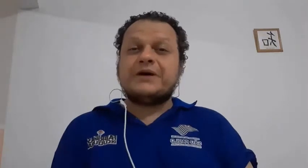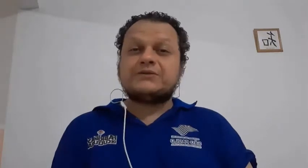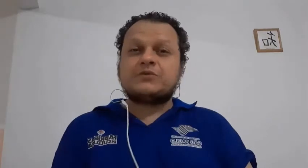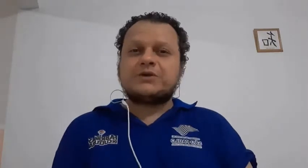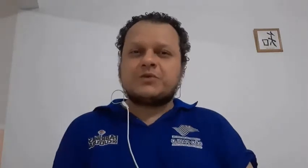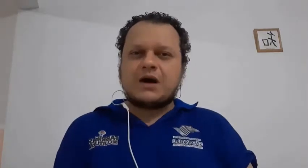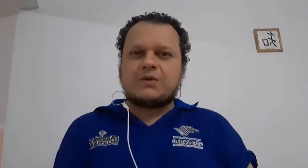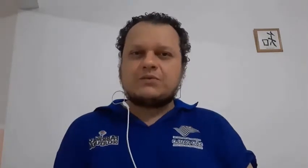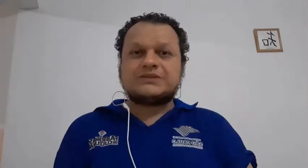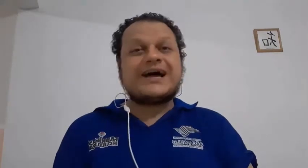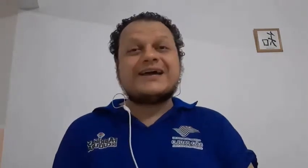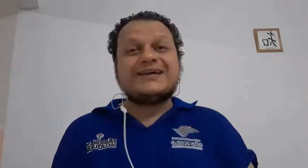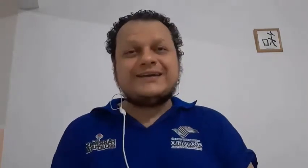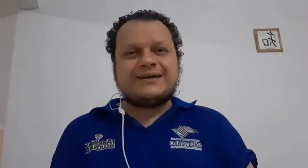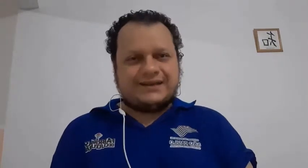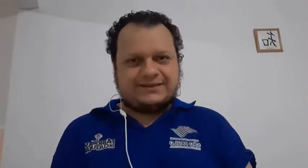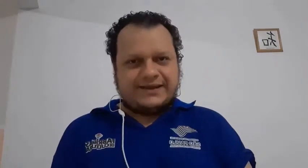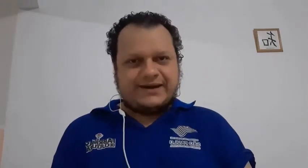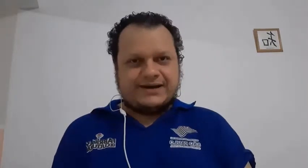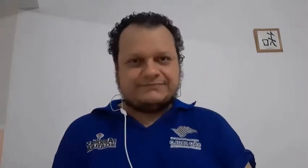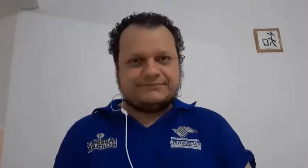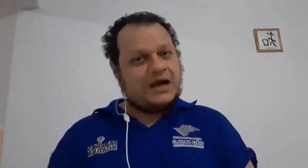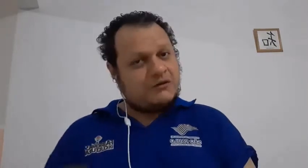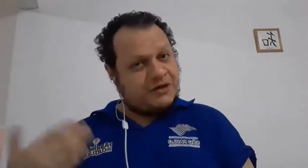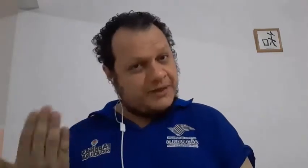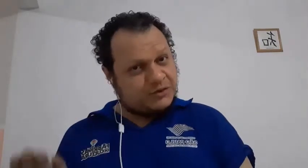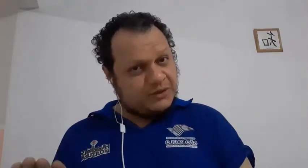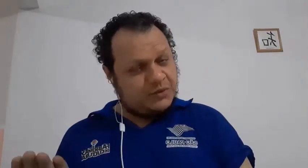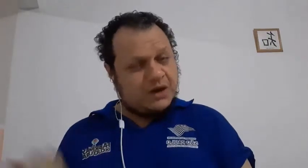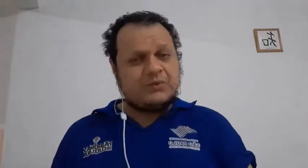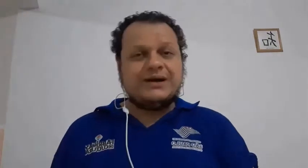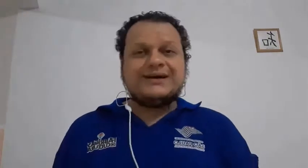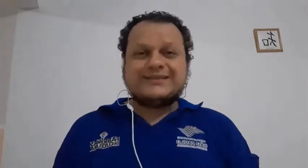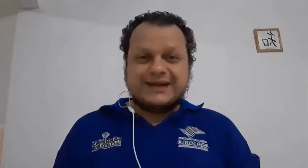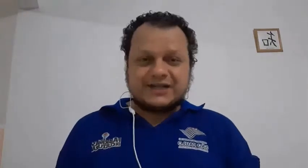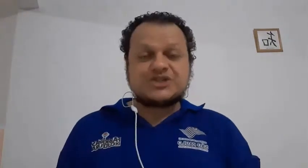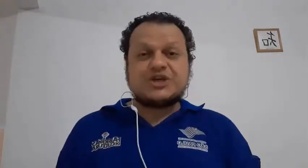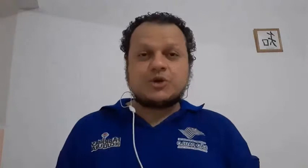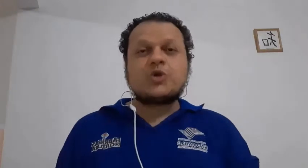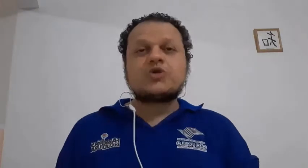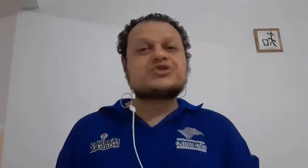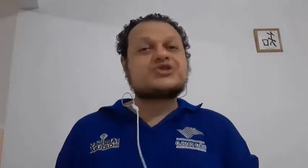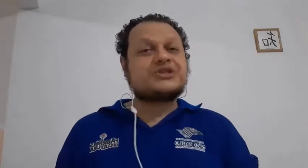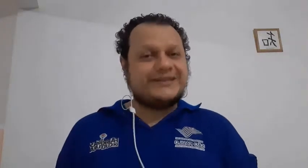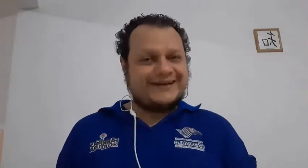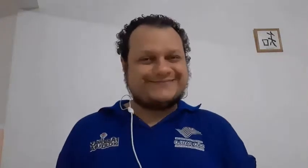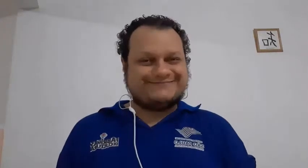Alfabeto manual da Inglaterra. Alfabeto manual da tilologia.